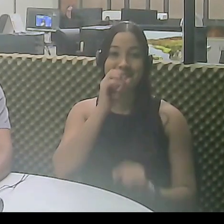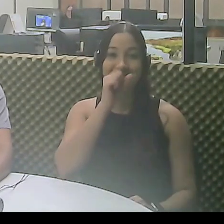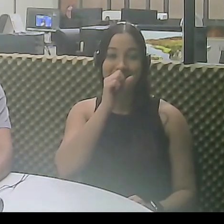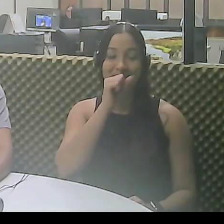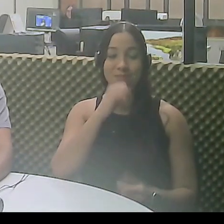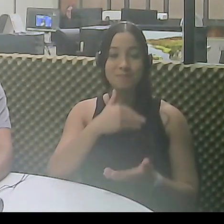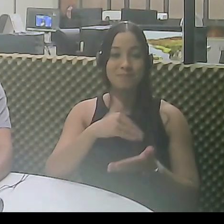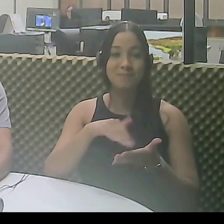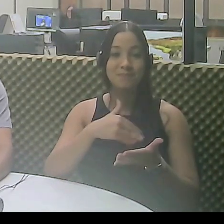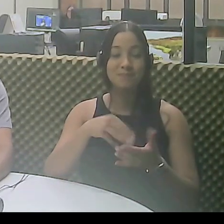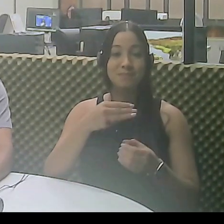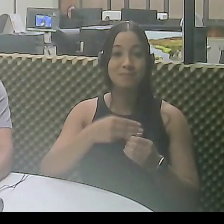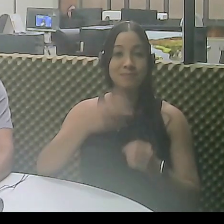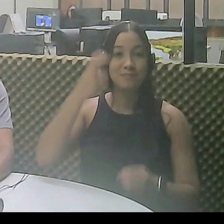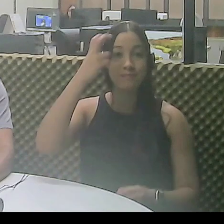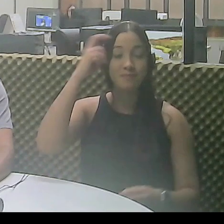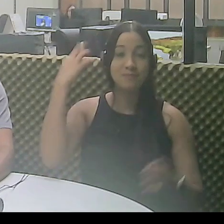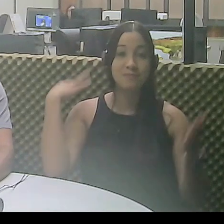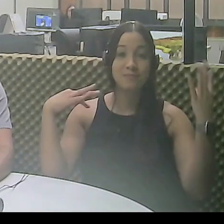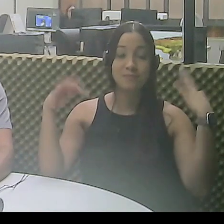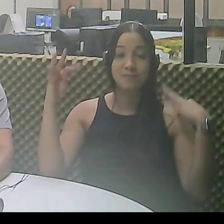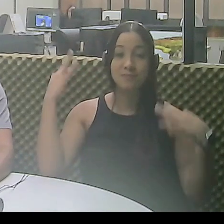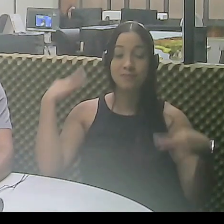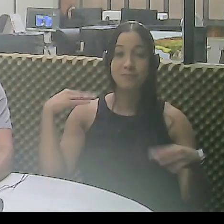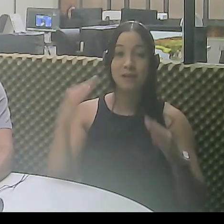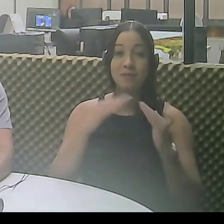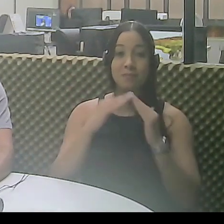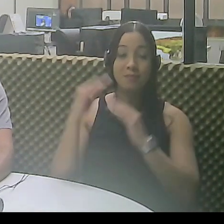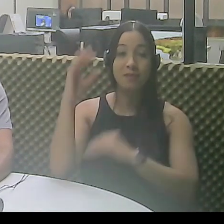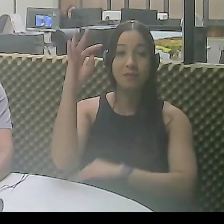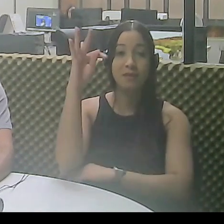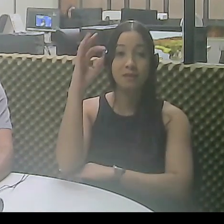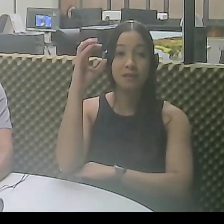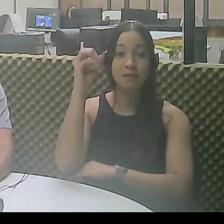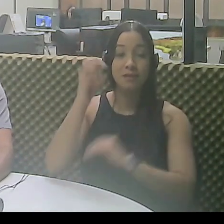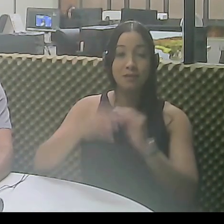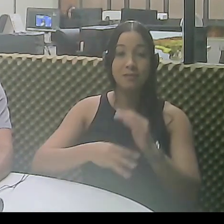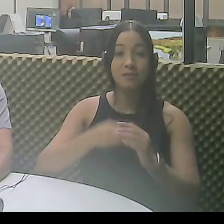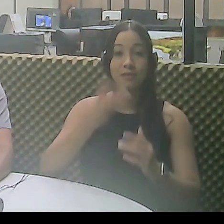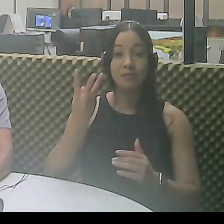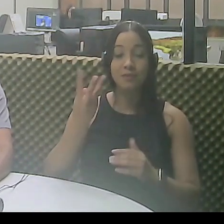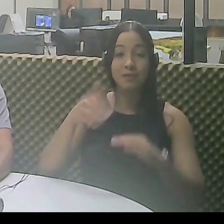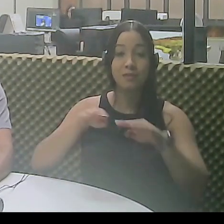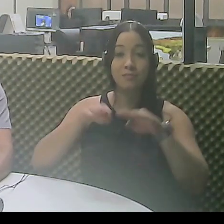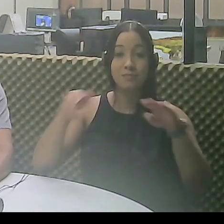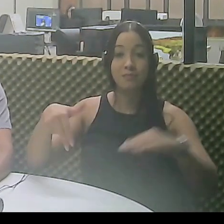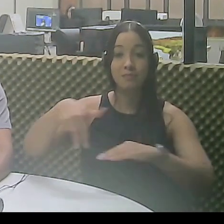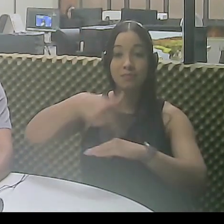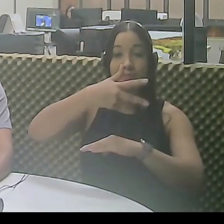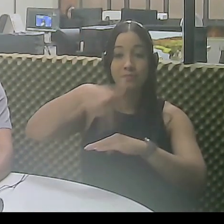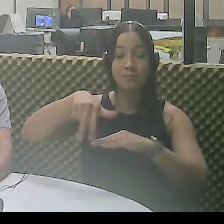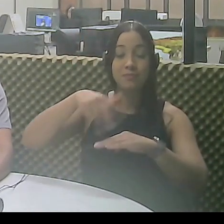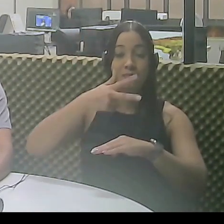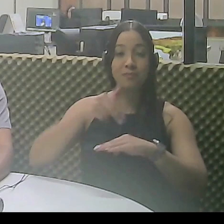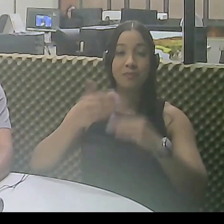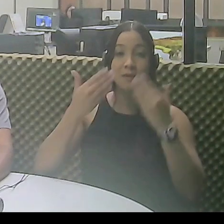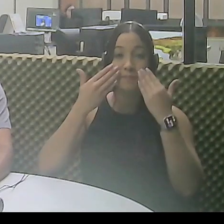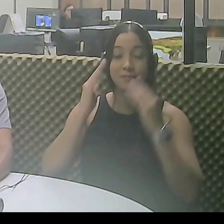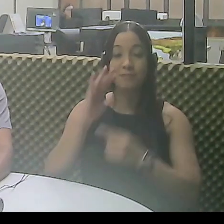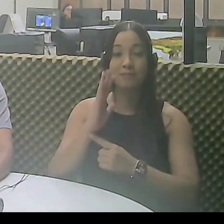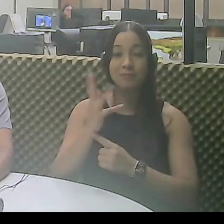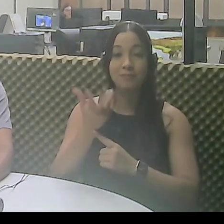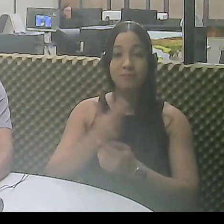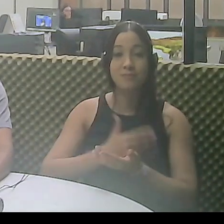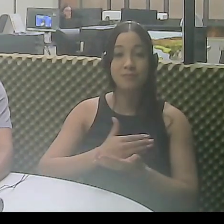A Secretaria Municipal de Cultura e Turismo leva ao bairro Tocantins a terceira edição do Palco Móvel. As apresentações